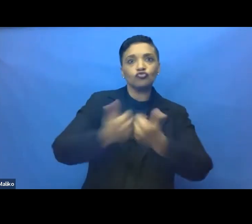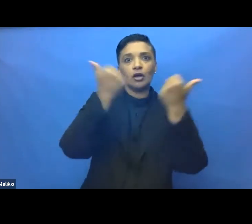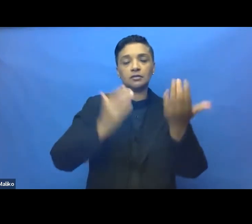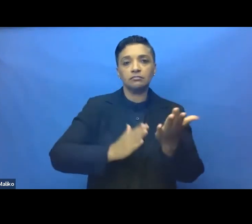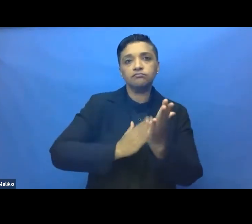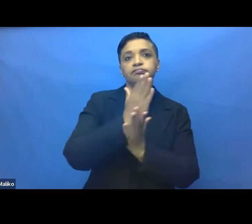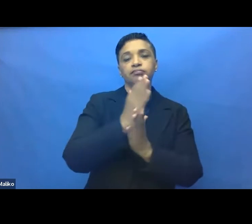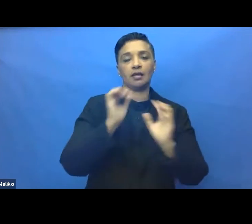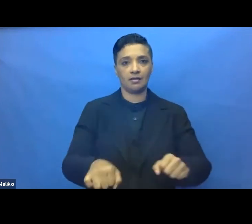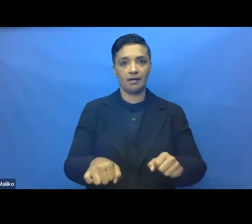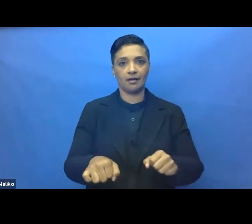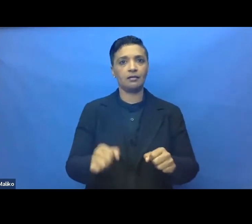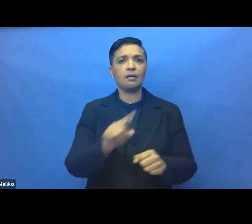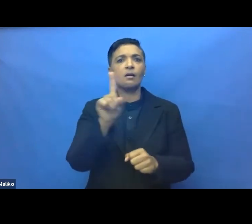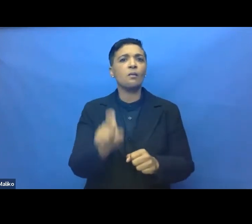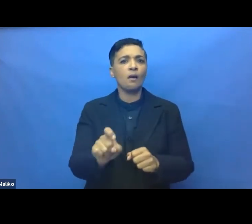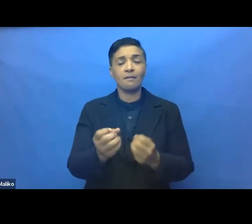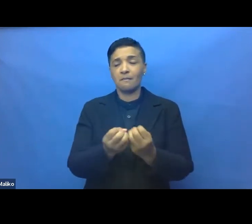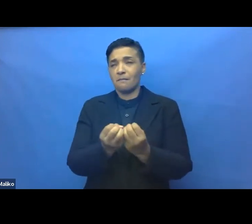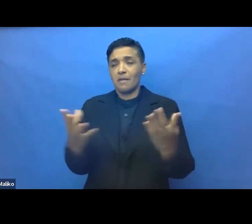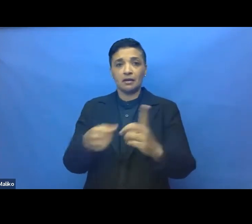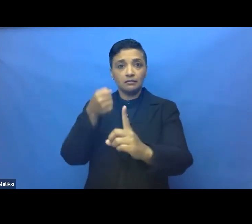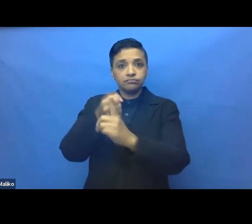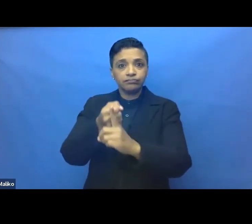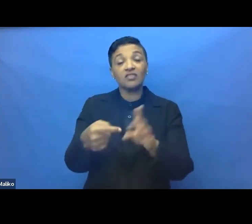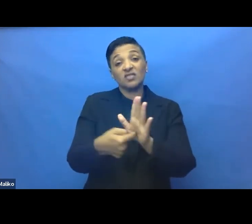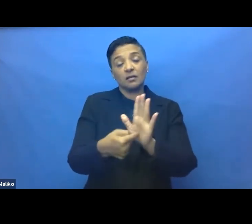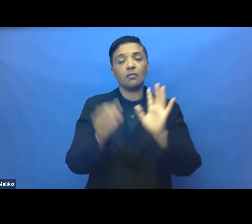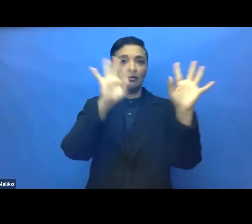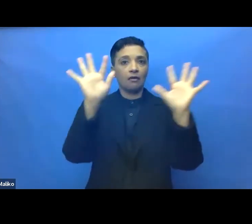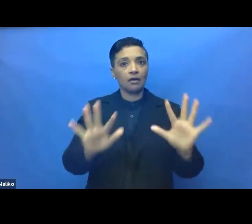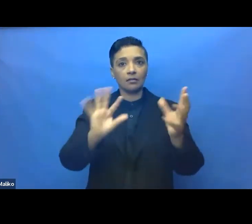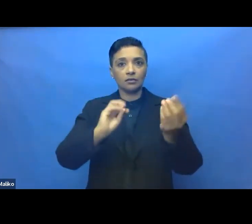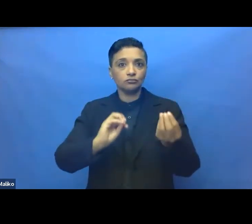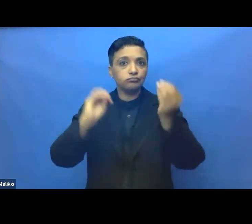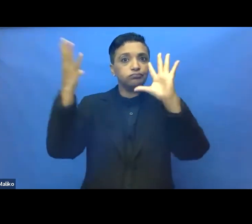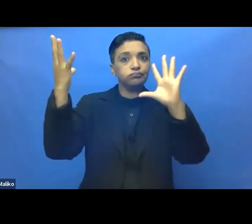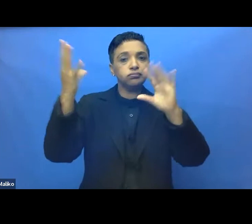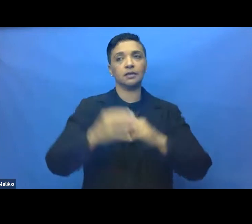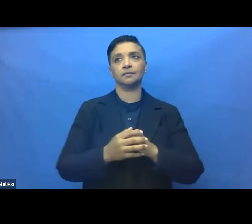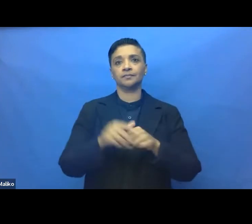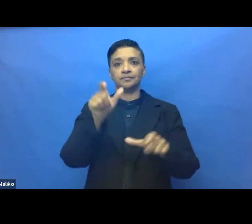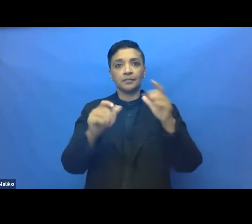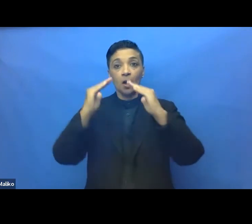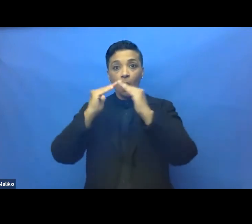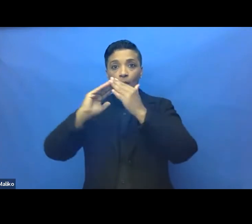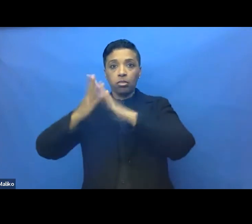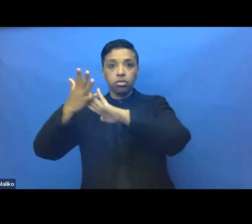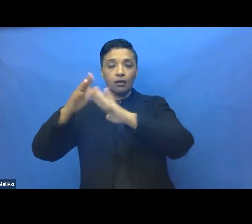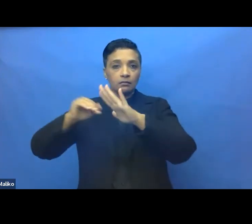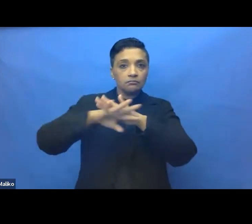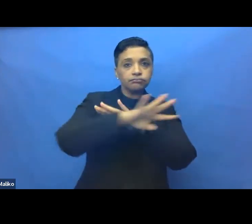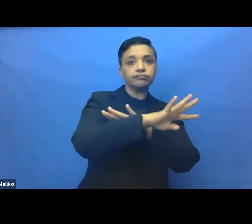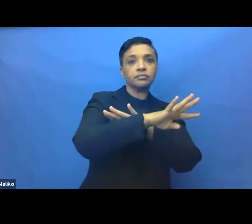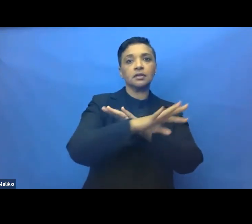de l'humanité. Cela peut entraîner des catastrophes liées au climat, ainsi que des déplacements